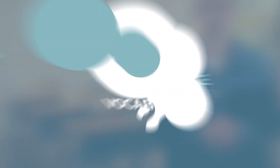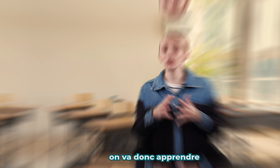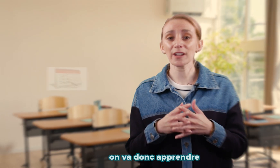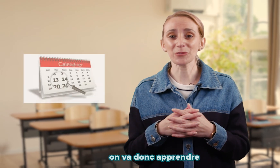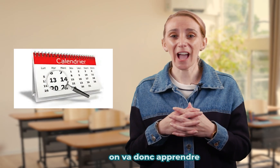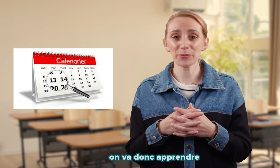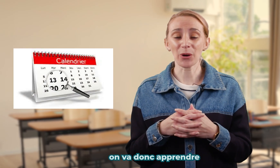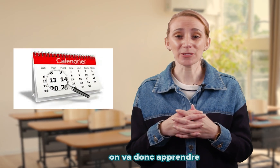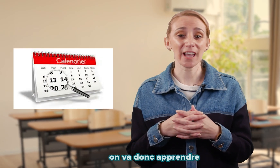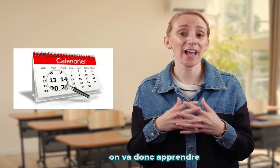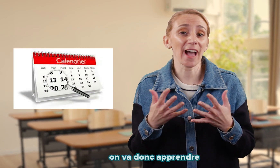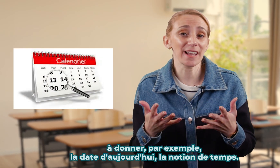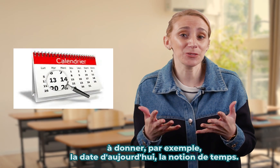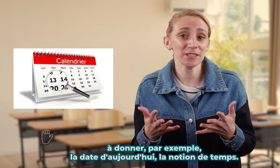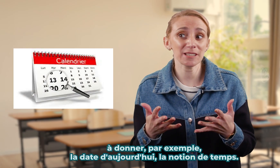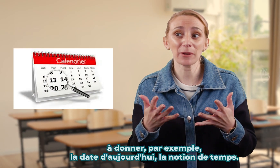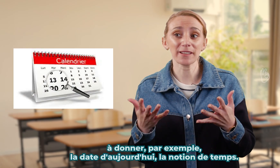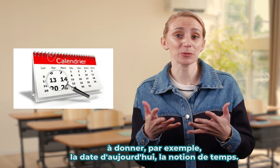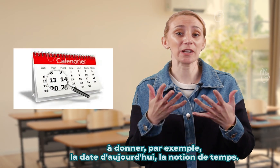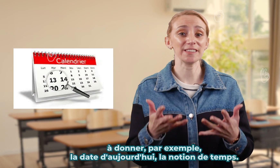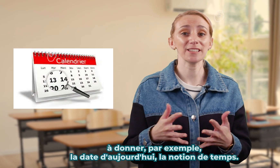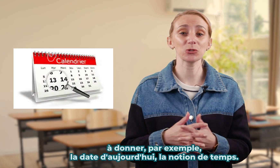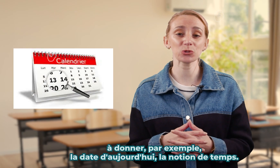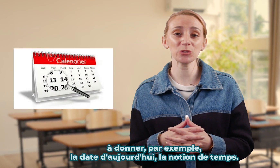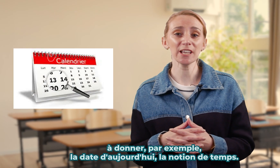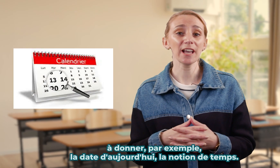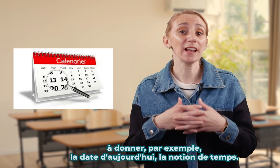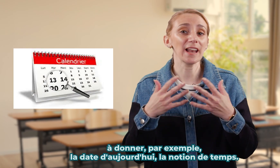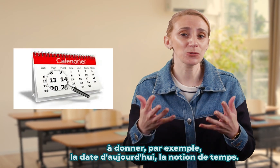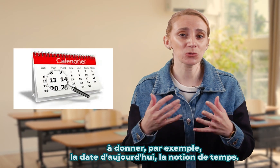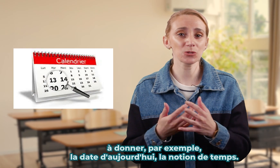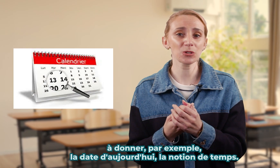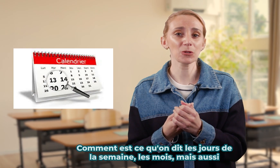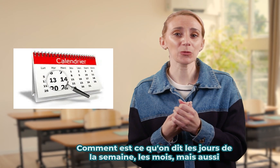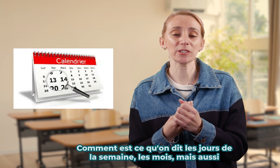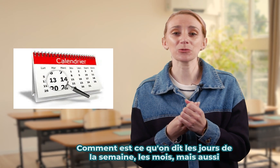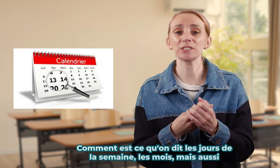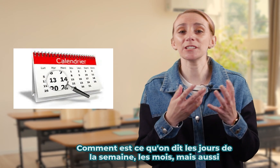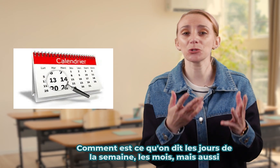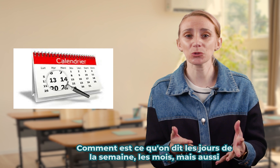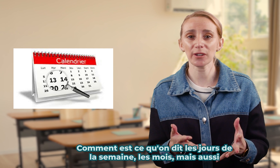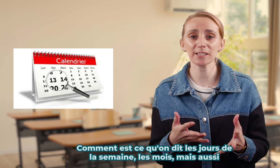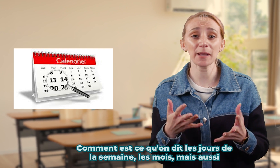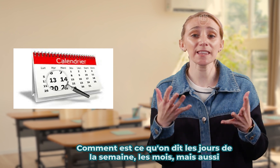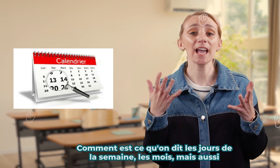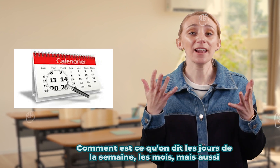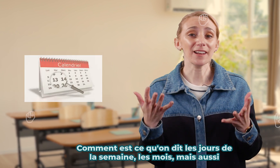On va donc apprendre à donner par exemple la date d'aujourd'hui, la notion de temps, comment est-ce qu'on dit les jours de la semaine, les